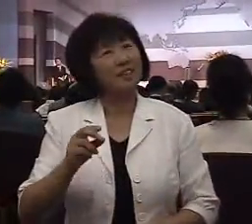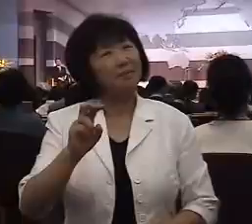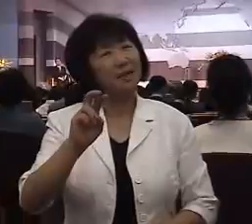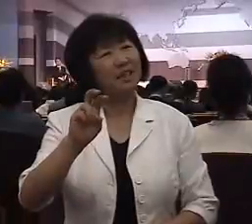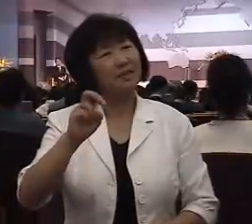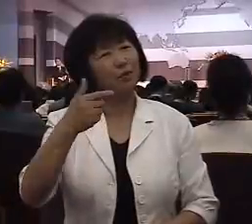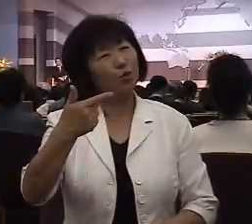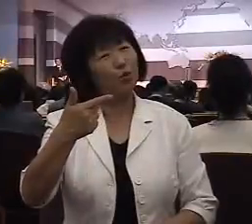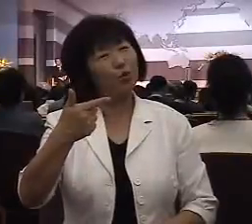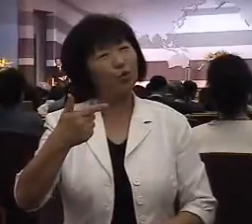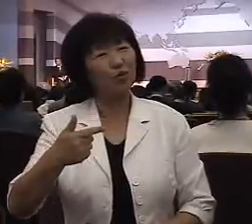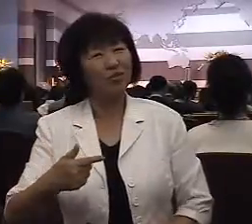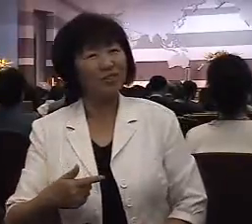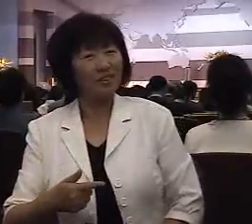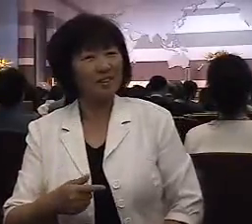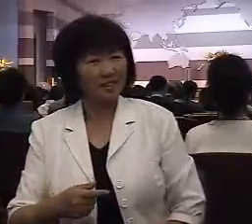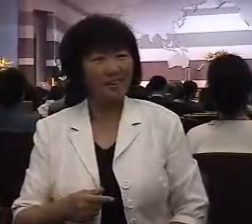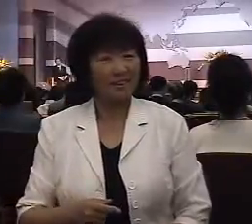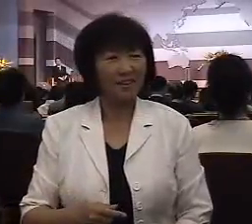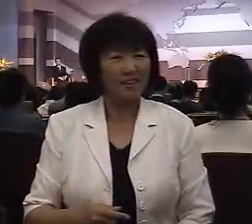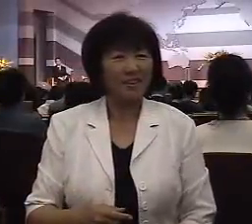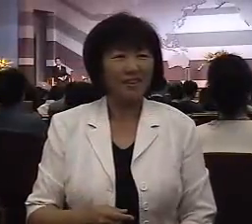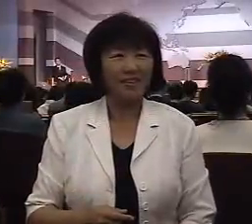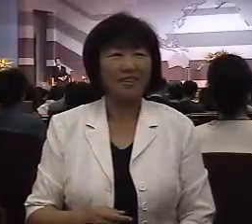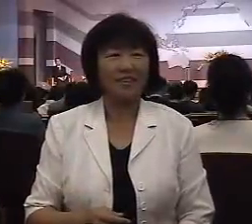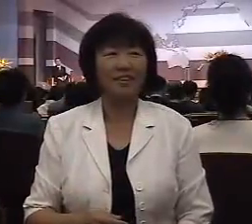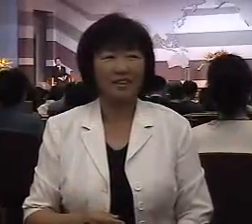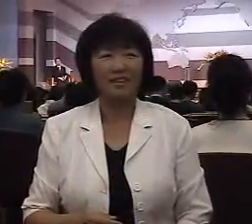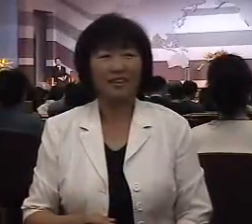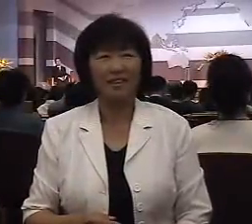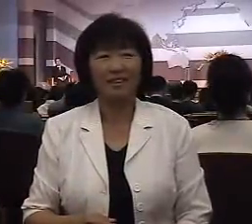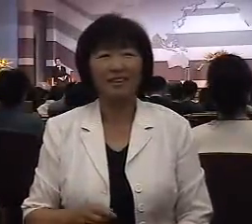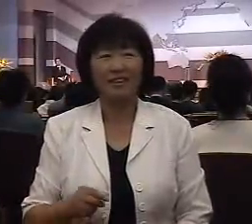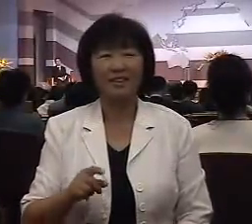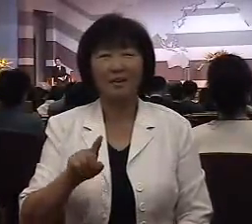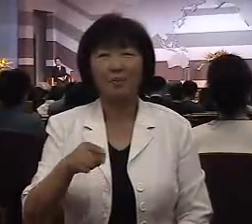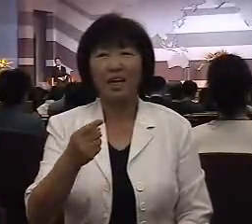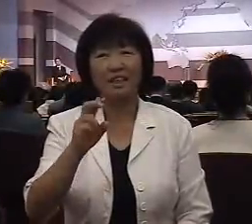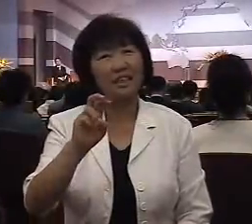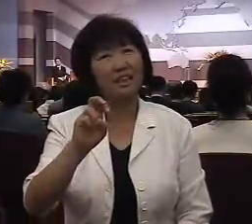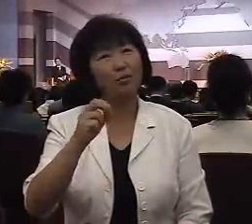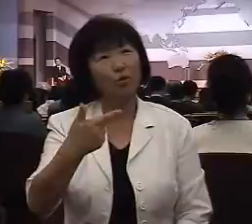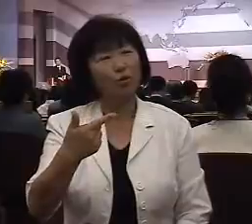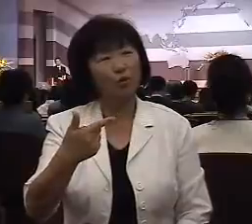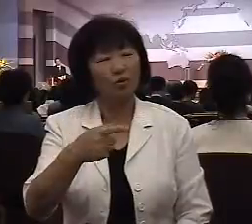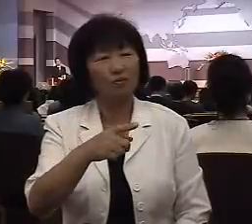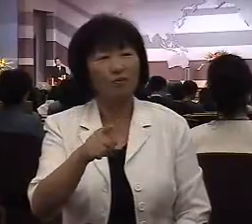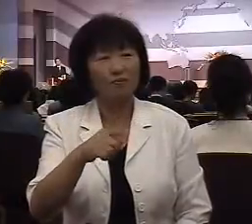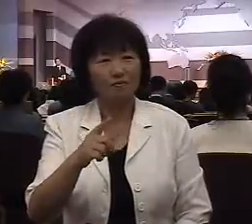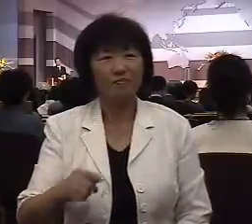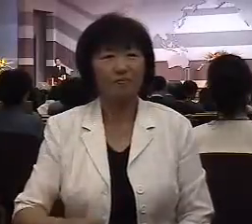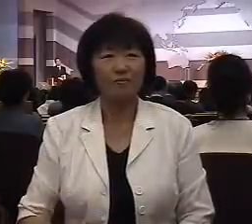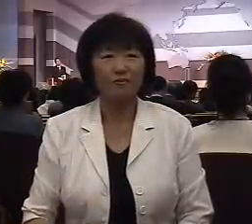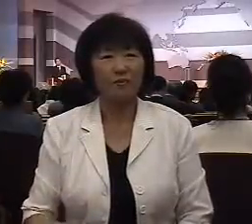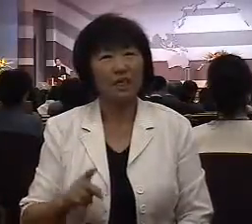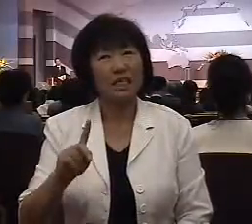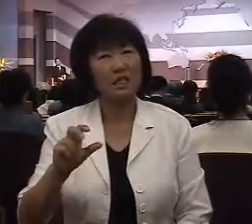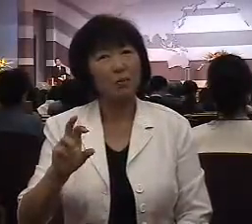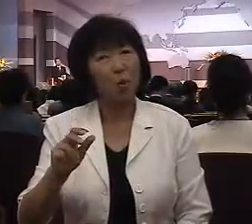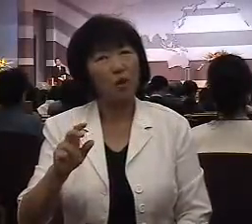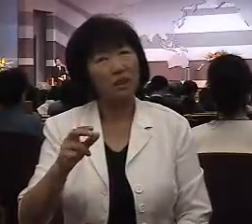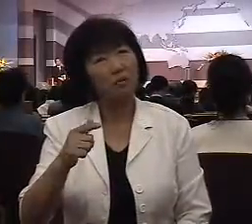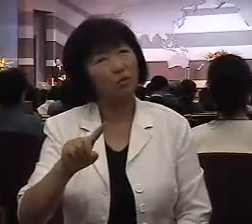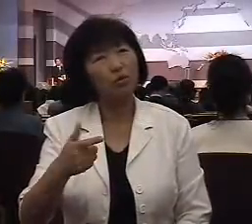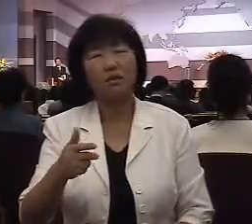보시면 은사발견 세미나 종강 제39기 세일군반 훈련생들은 필수 과정으로